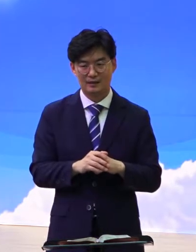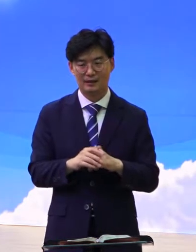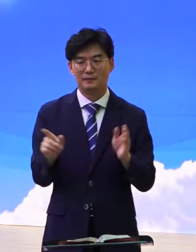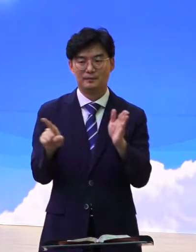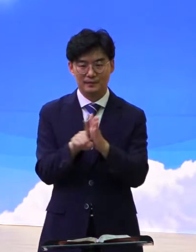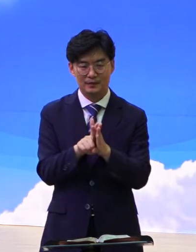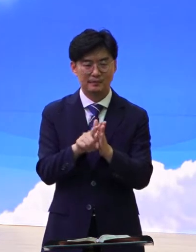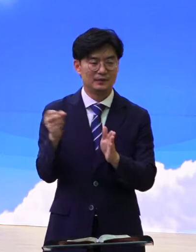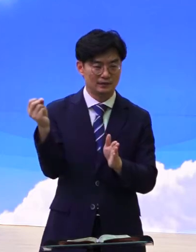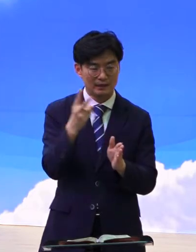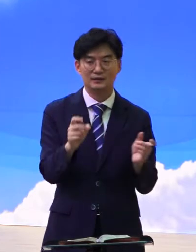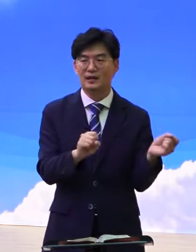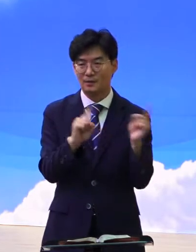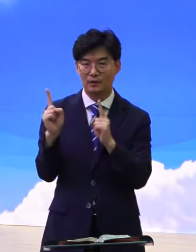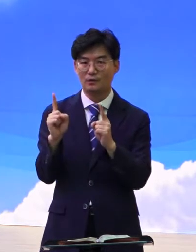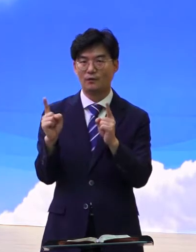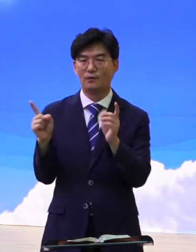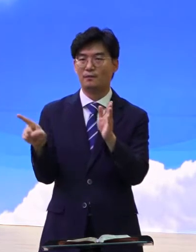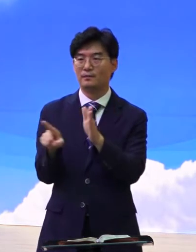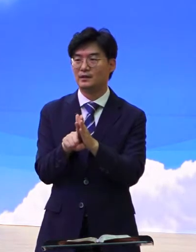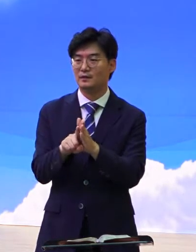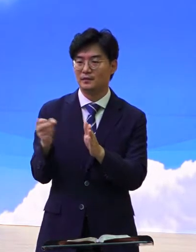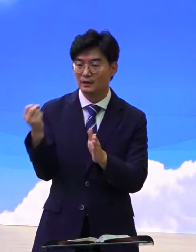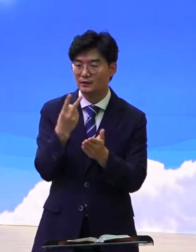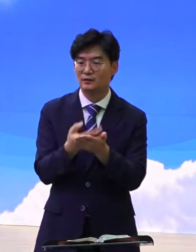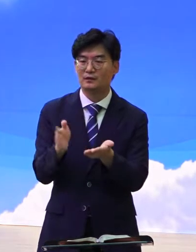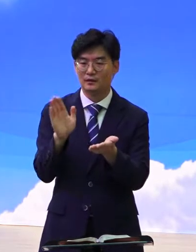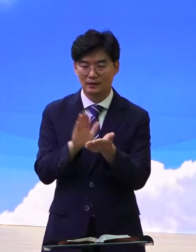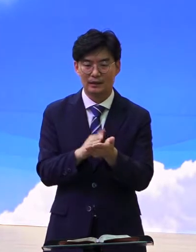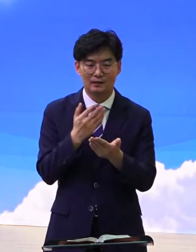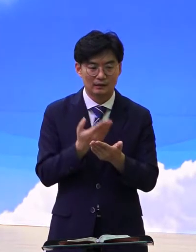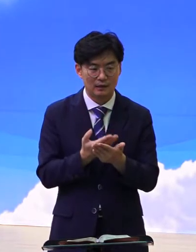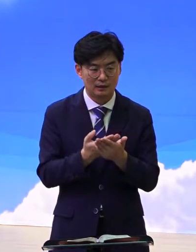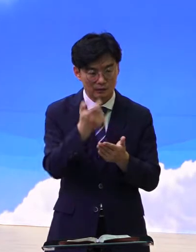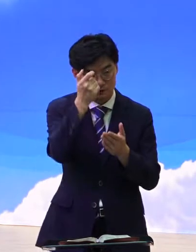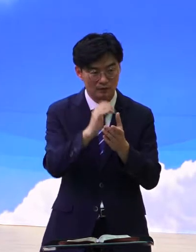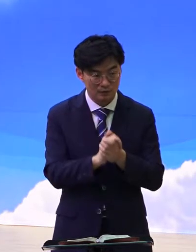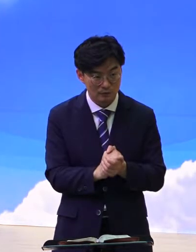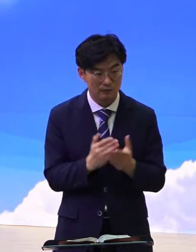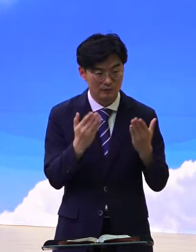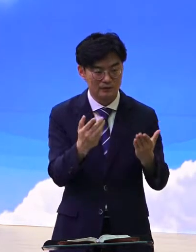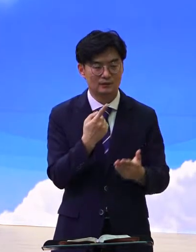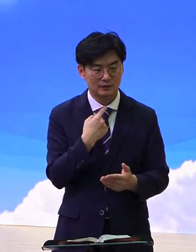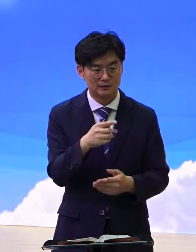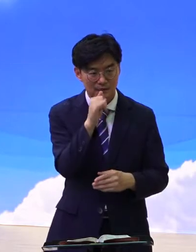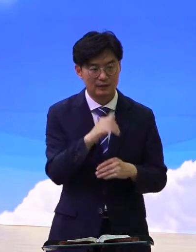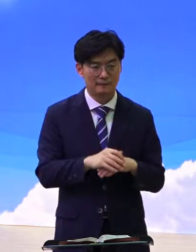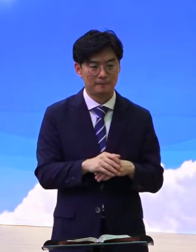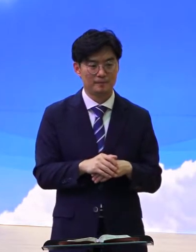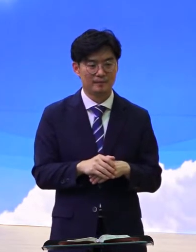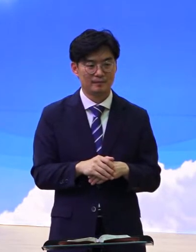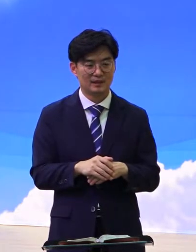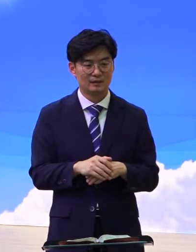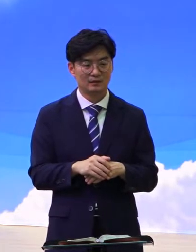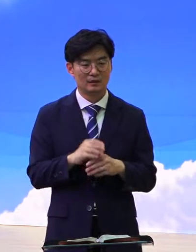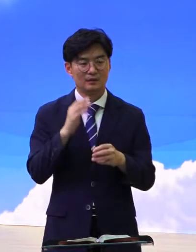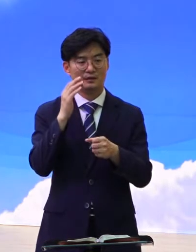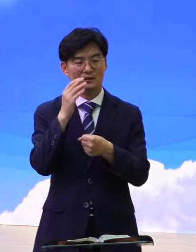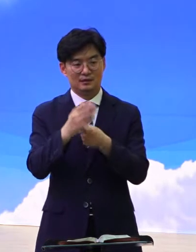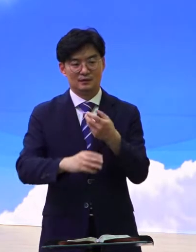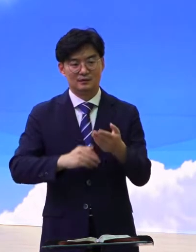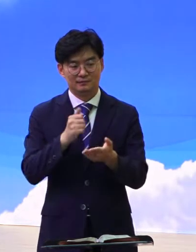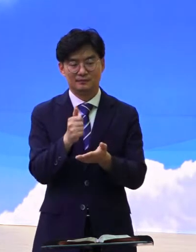해달라고 우리는 간절히 또 기도했습니다. 그렇게 하는 것이 하나님의 메시지라고, 하나님의 음성에